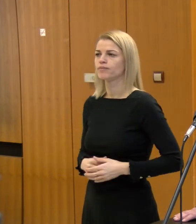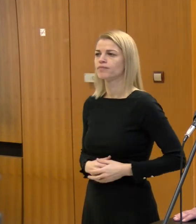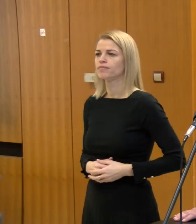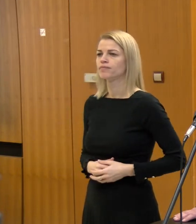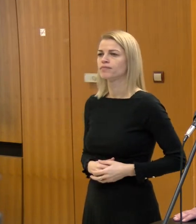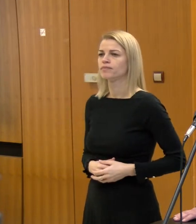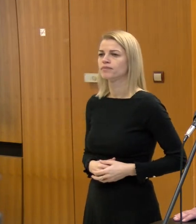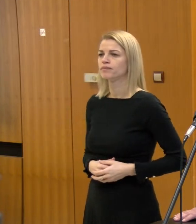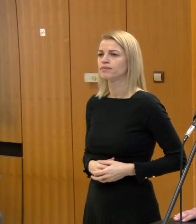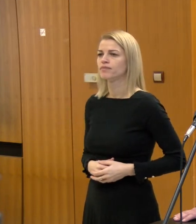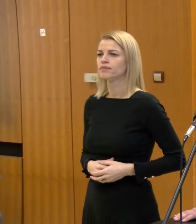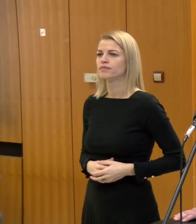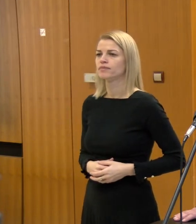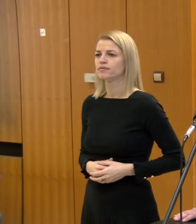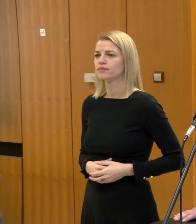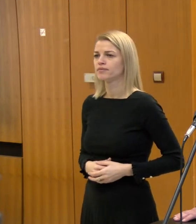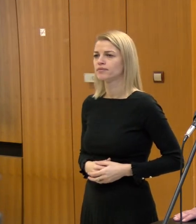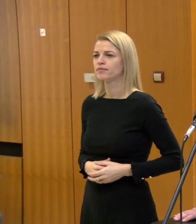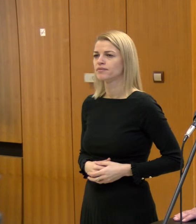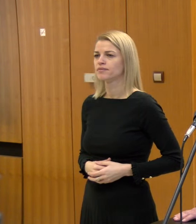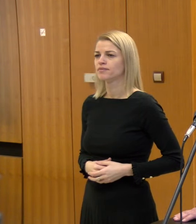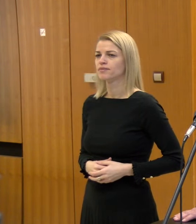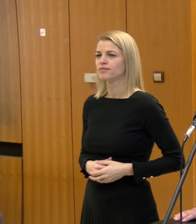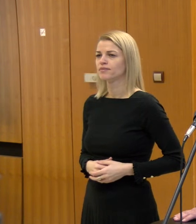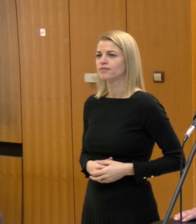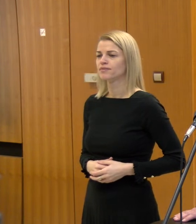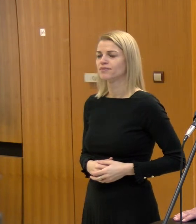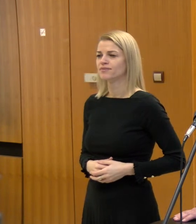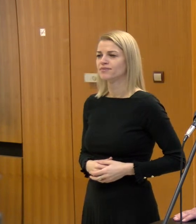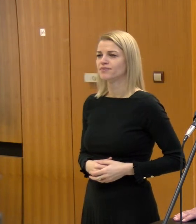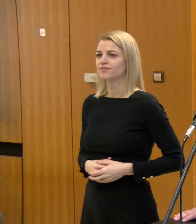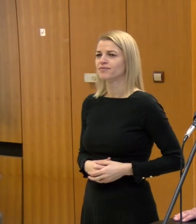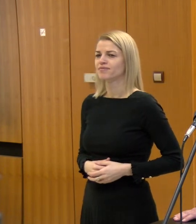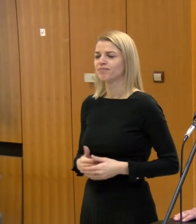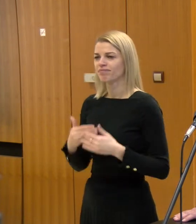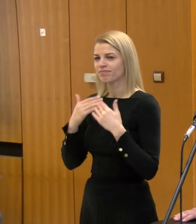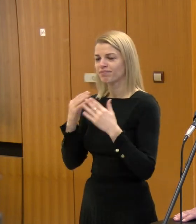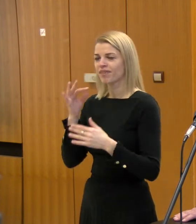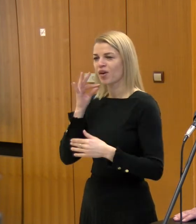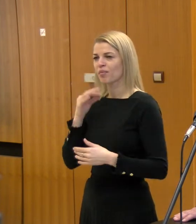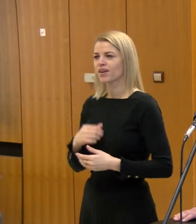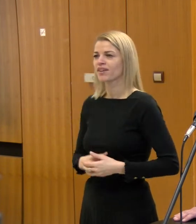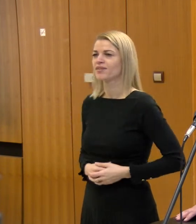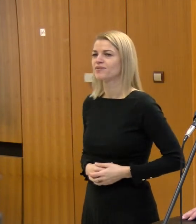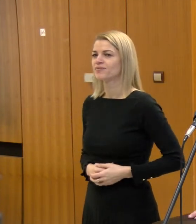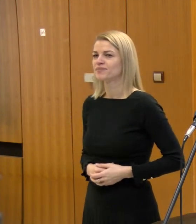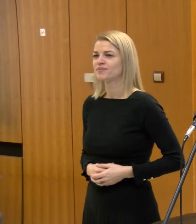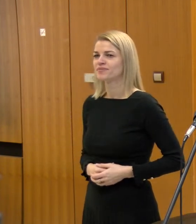Ďakujem pekne.